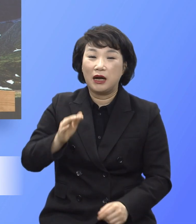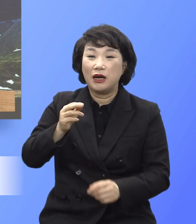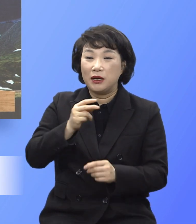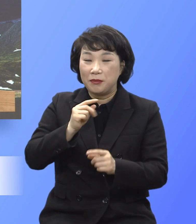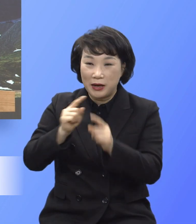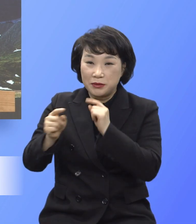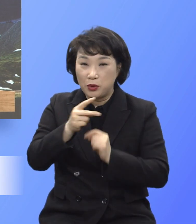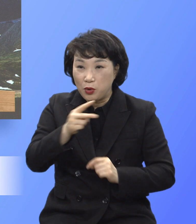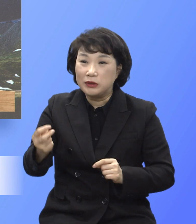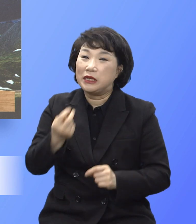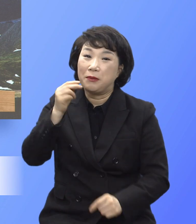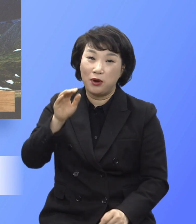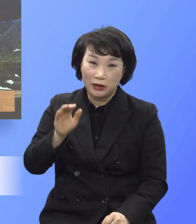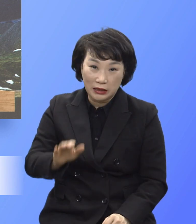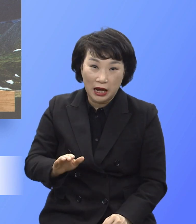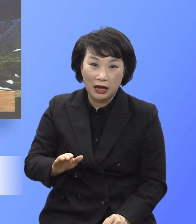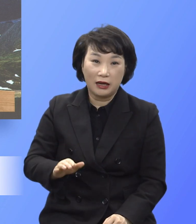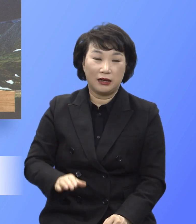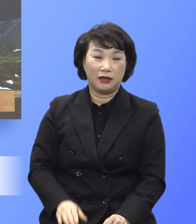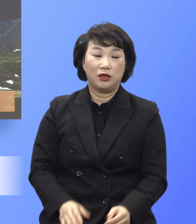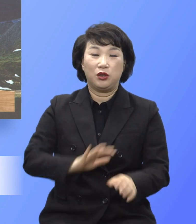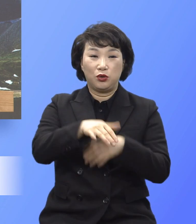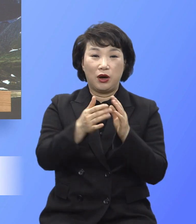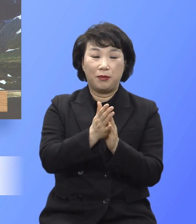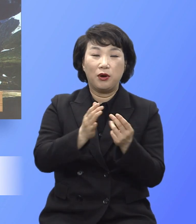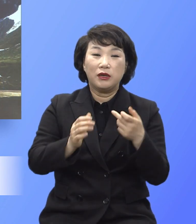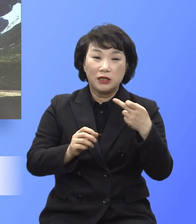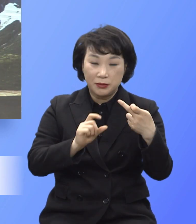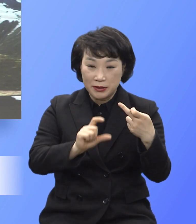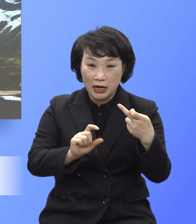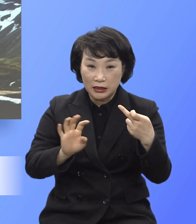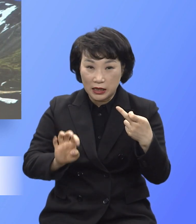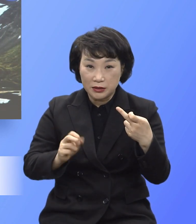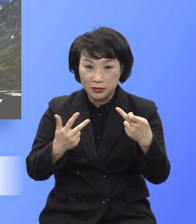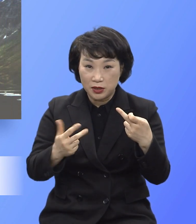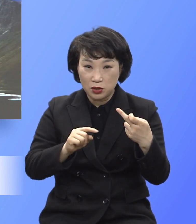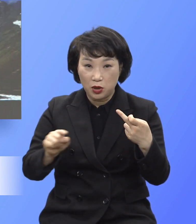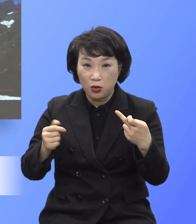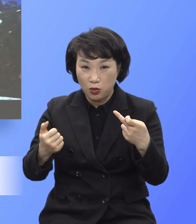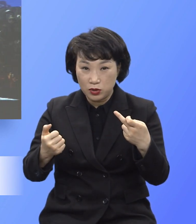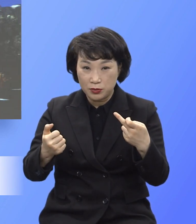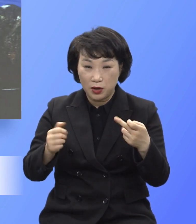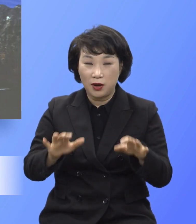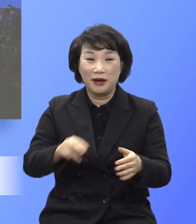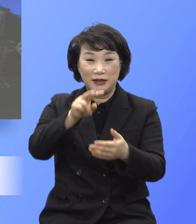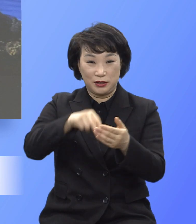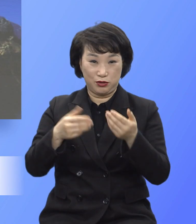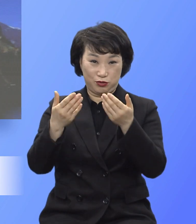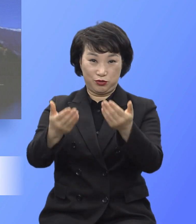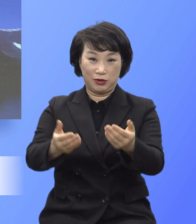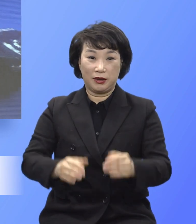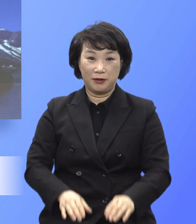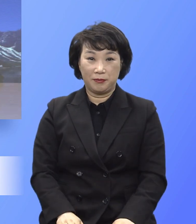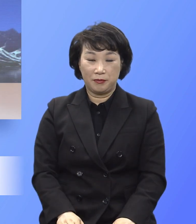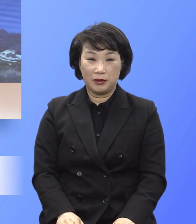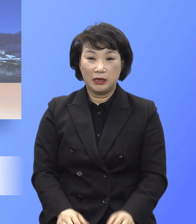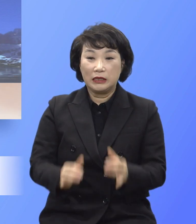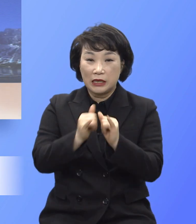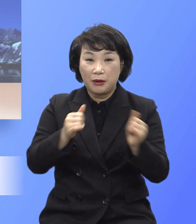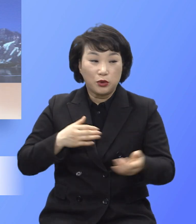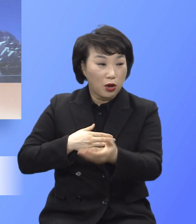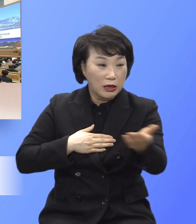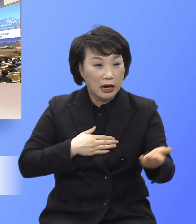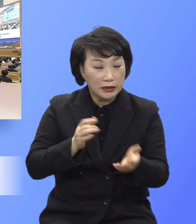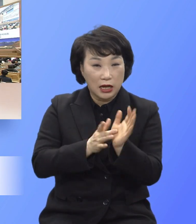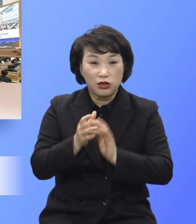말씀이 생명이라고 했습니다. 요한복음 10장 47절 50절에 한번 읽어보세요. 사람이 내